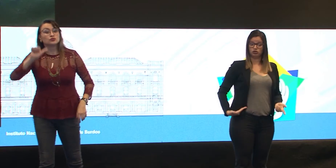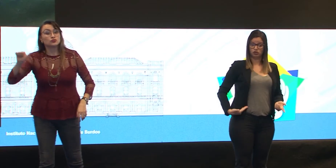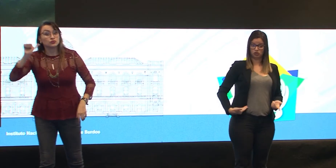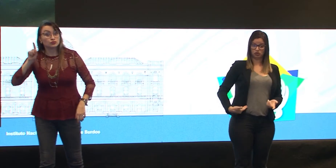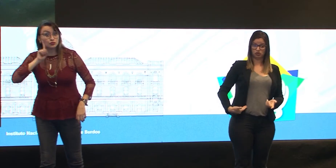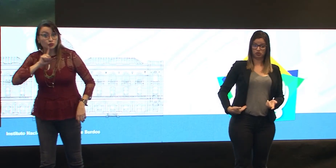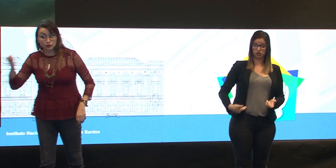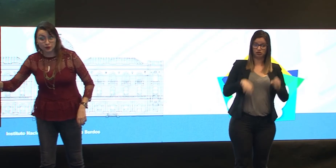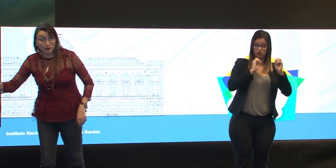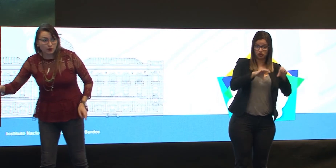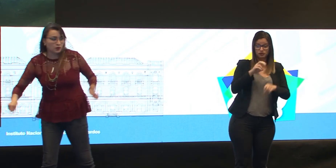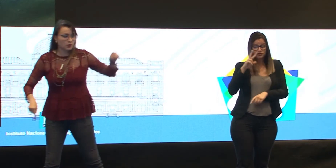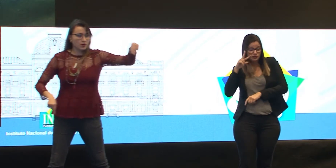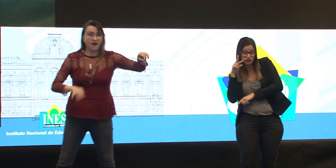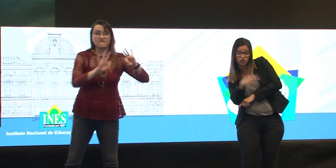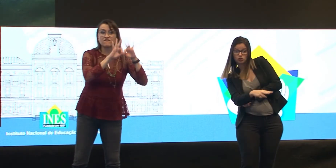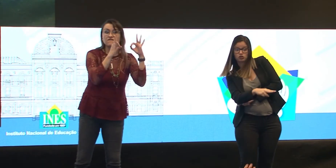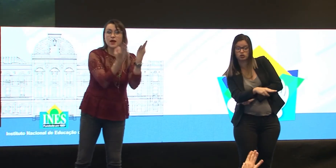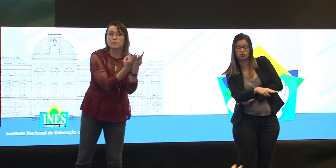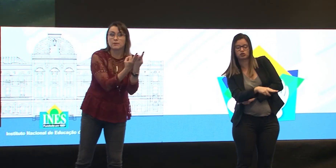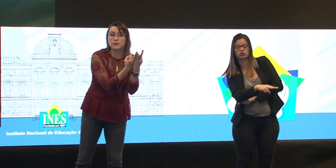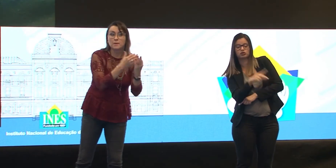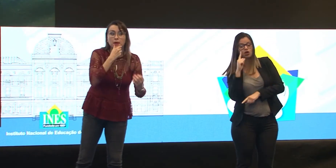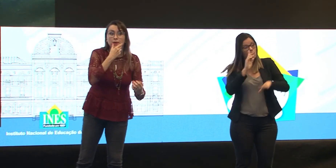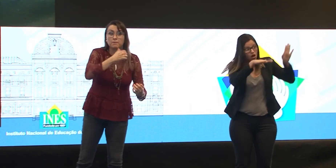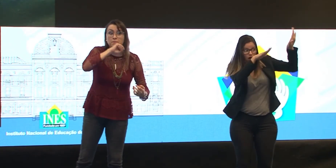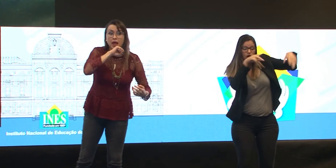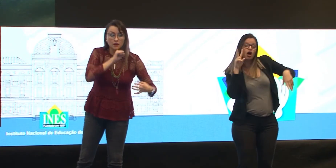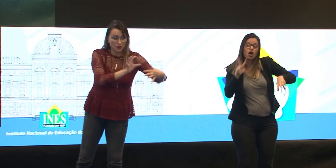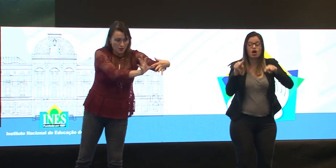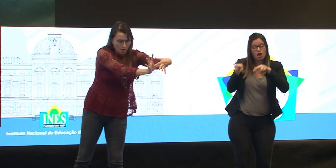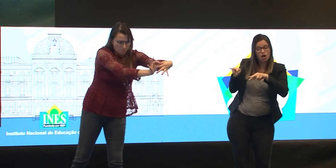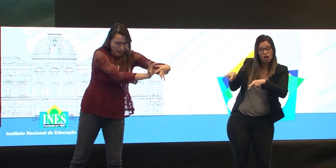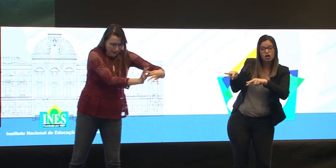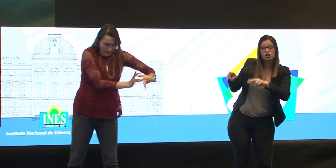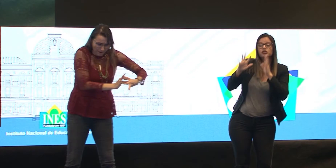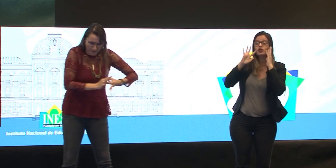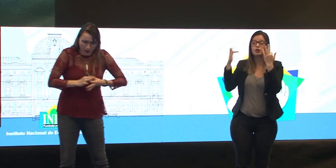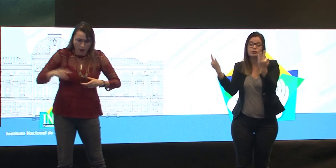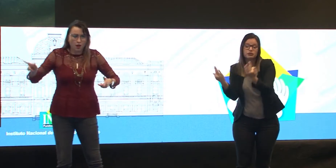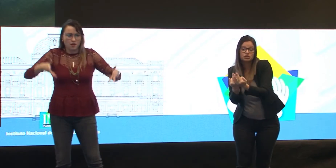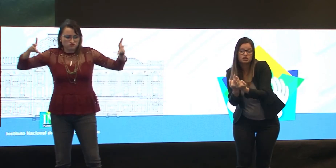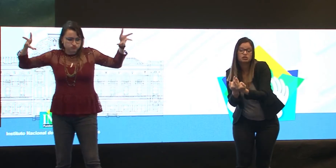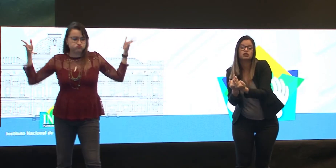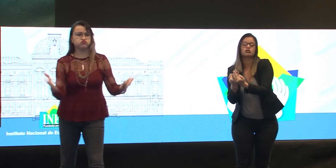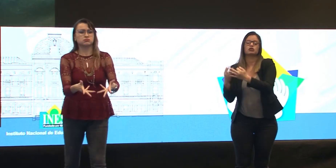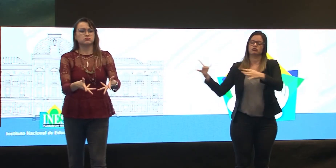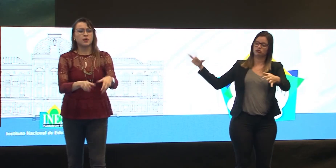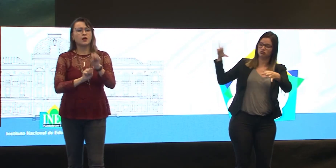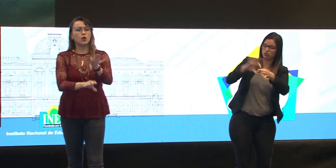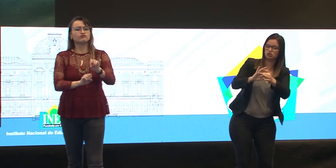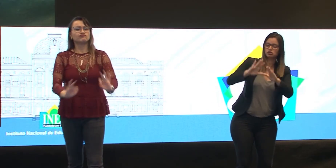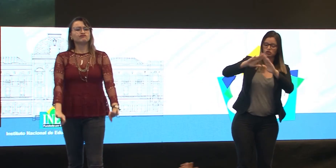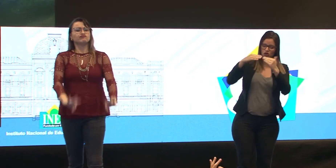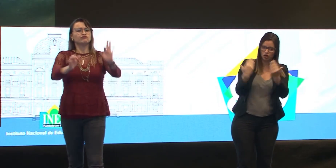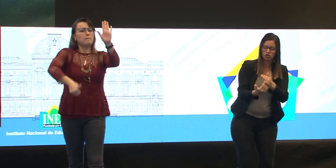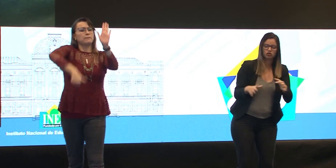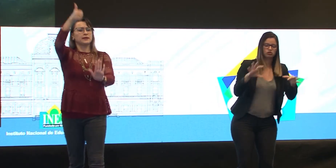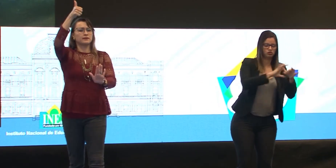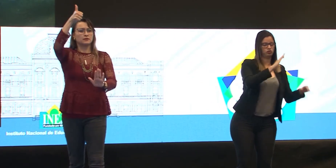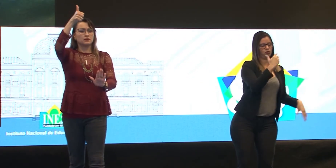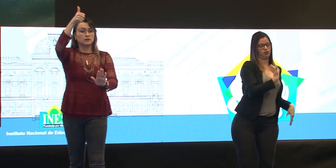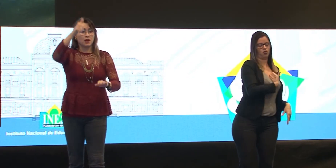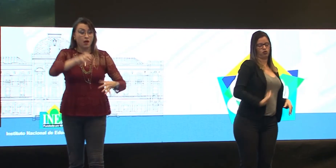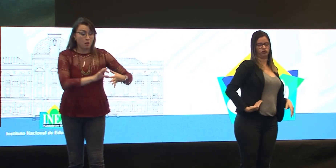questões articuladas com a associação, com o Ministério da Educação, trabalhando com as famílias e fazendo com que essa rede de